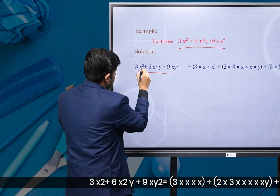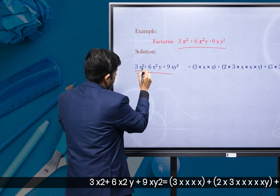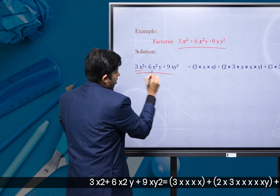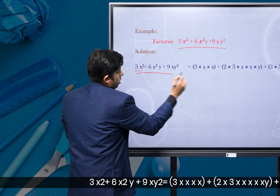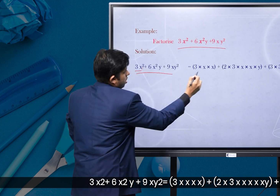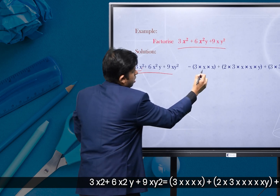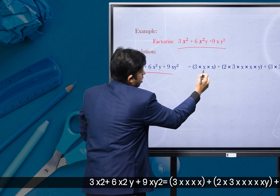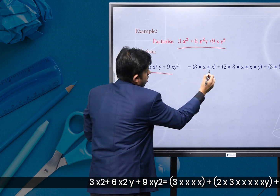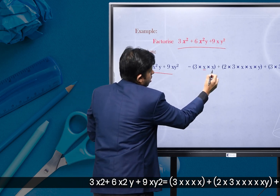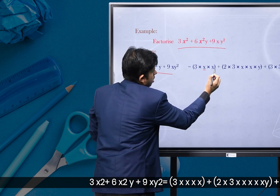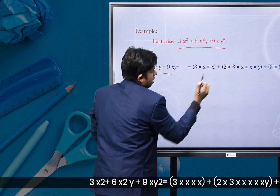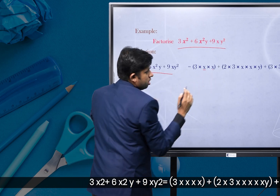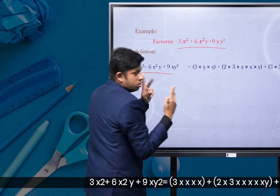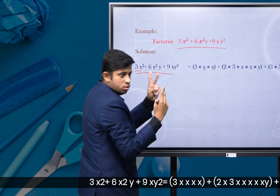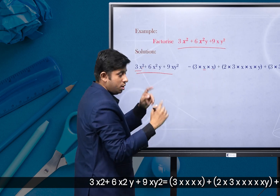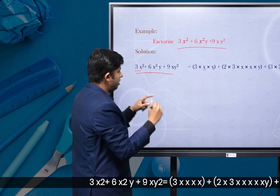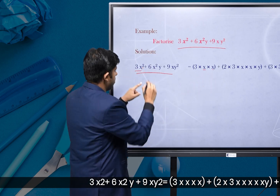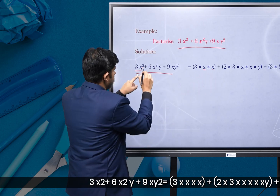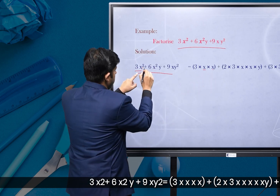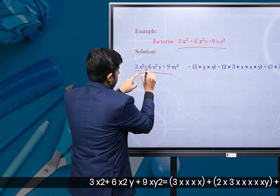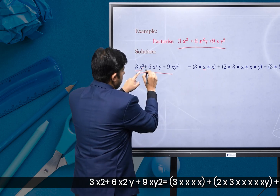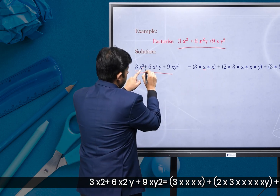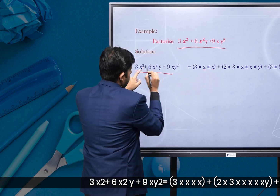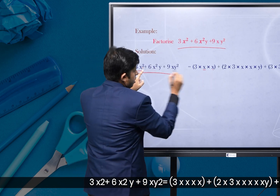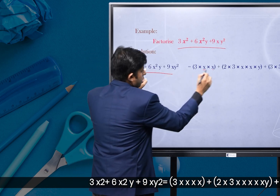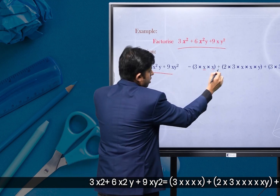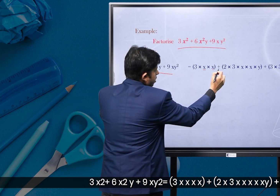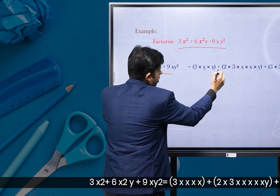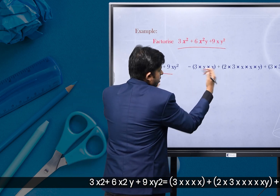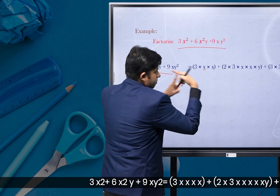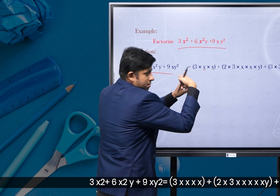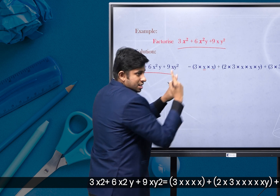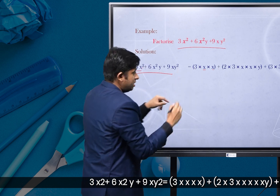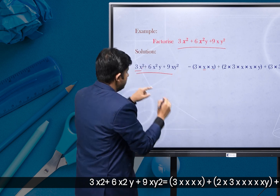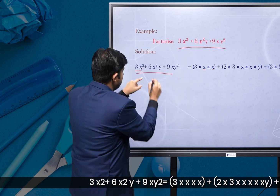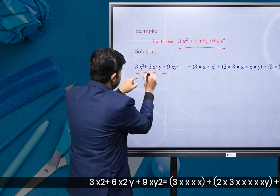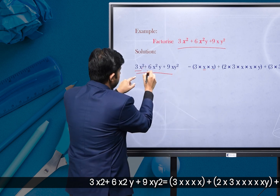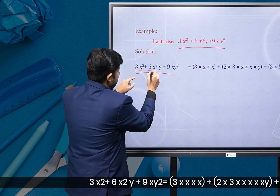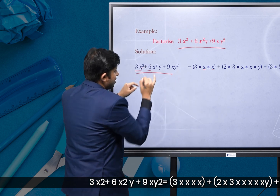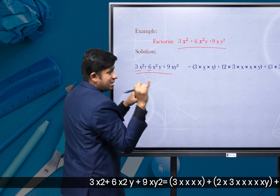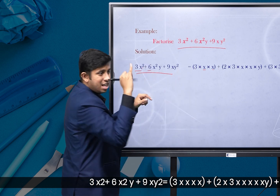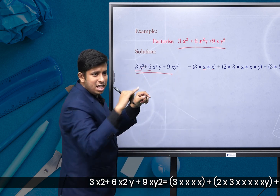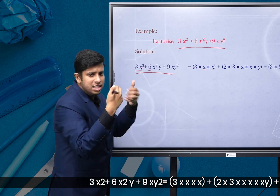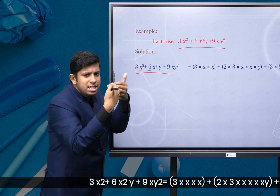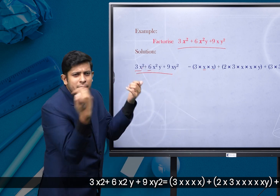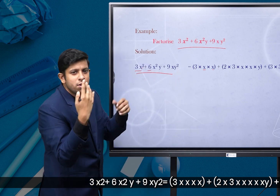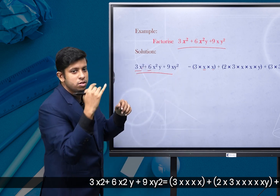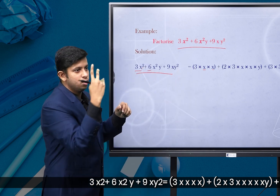3 गुणिले x गुणिले x अधिक 2 गुणिले 3 गुणिले x गुणिले x गुणिले